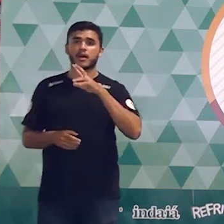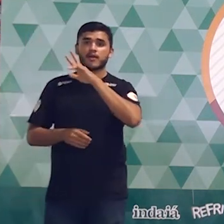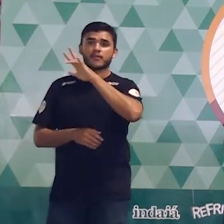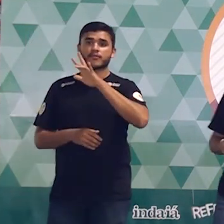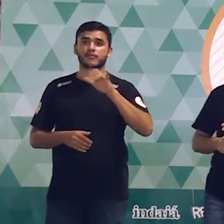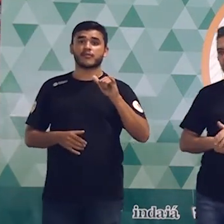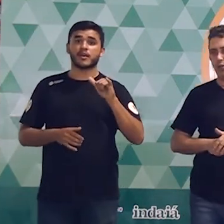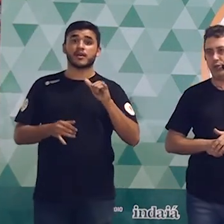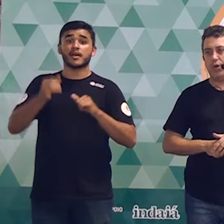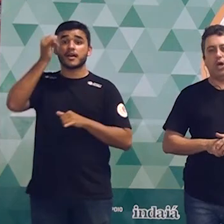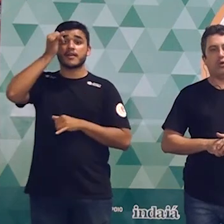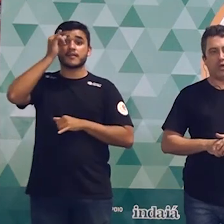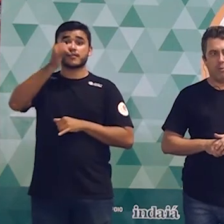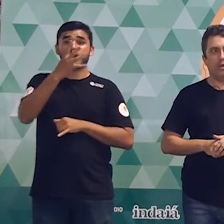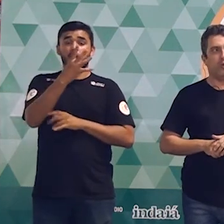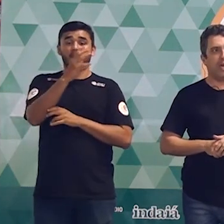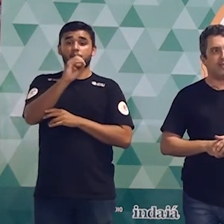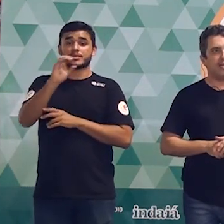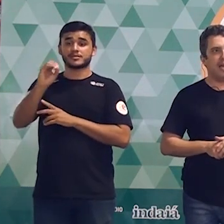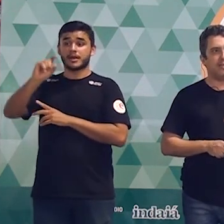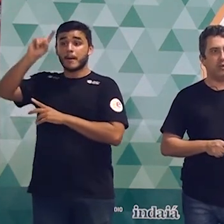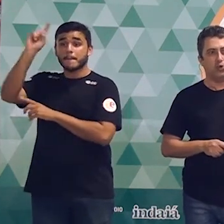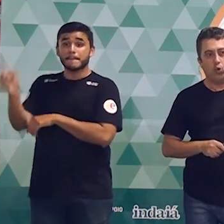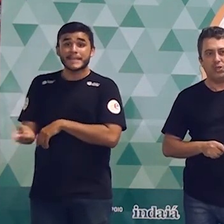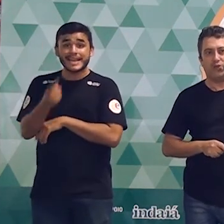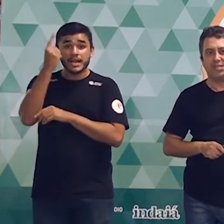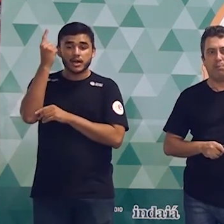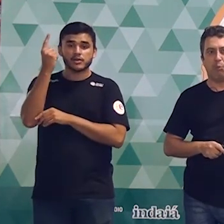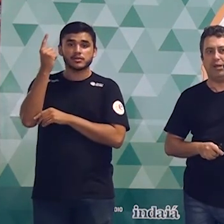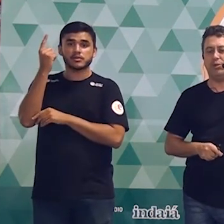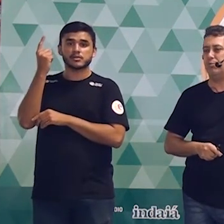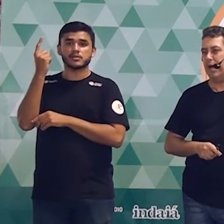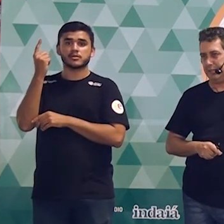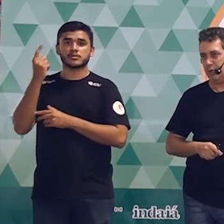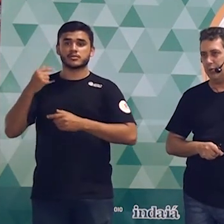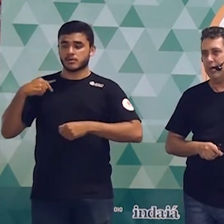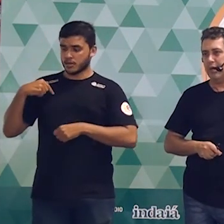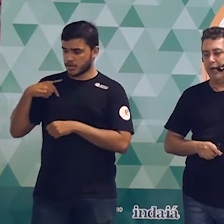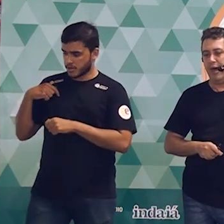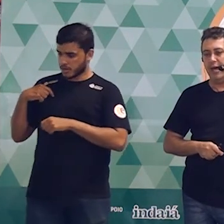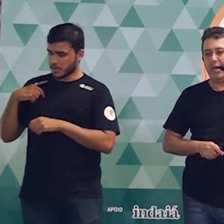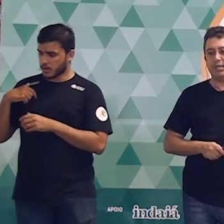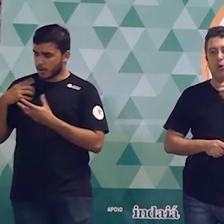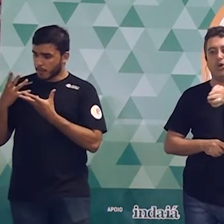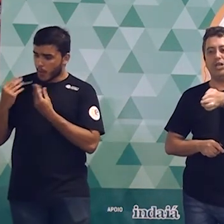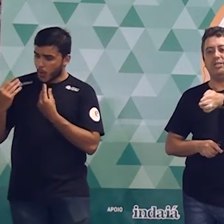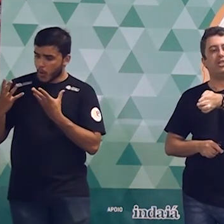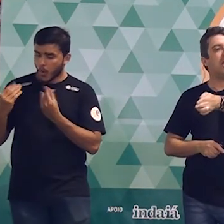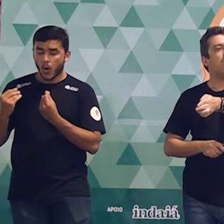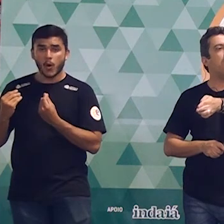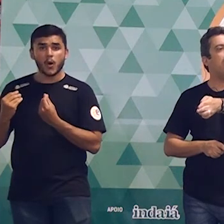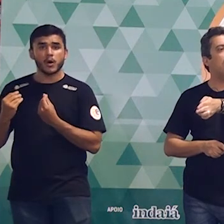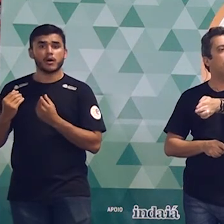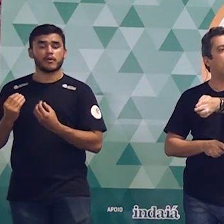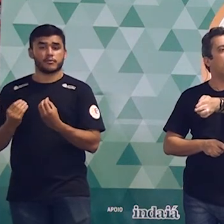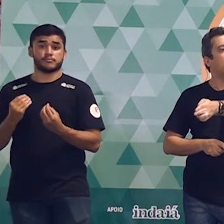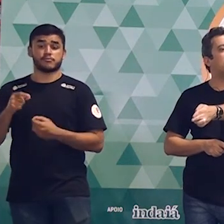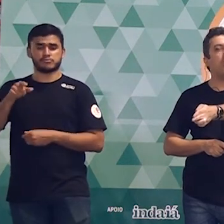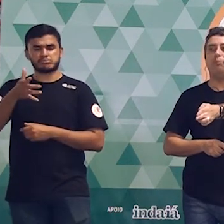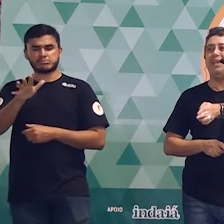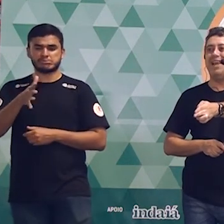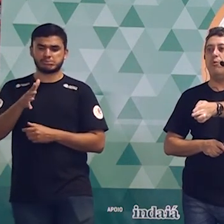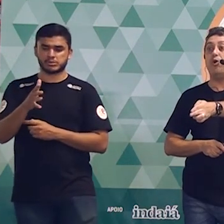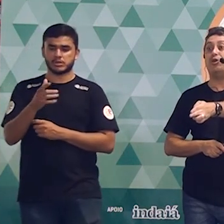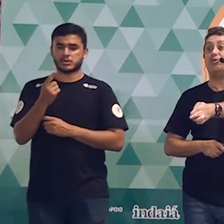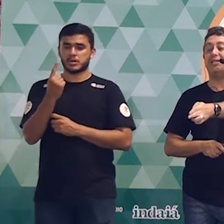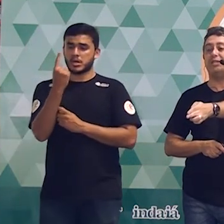milhões de pessoas por causa disso. Tu já imaginou que essa ideia são 2 vezes a população do Brasil, né? Então hoje eles estariam beirando o